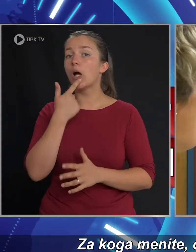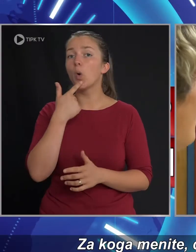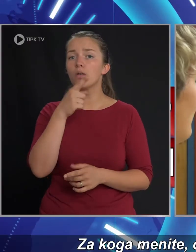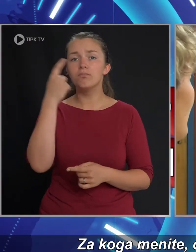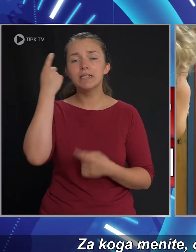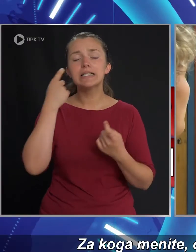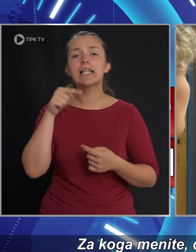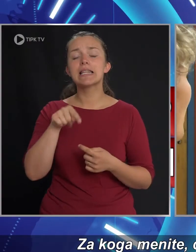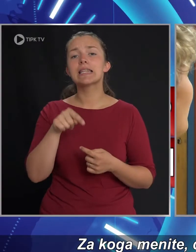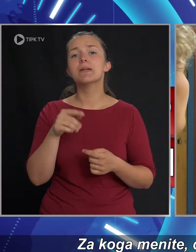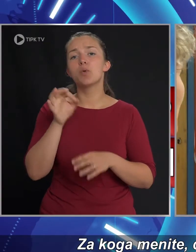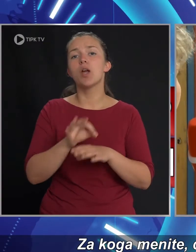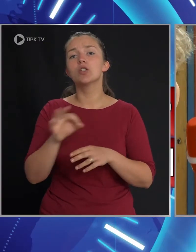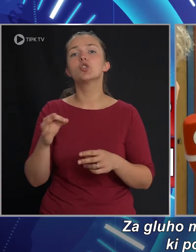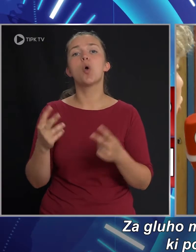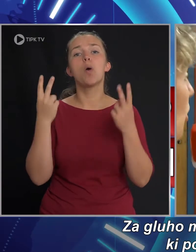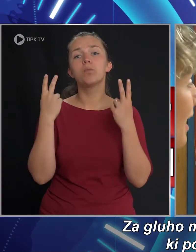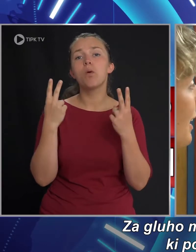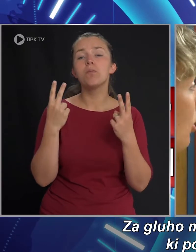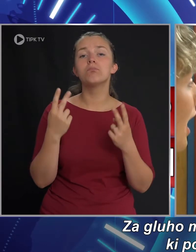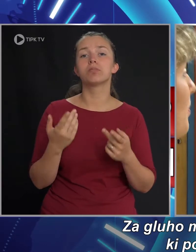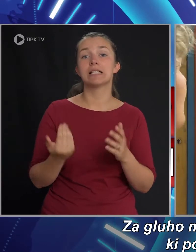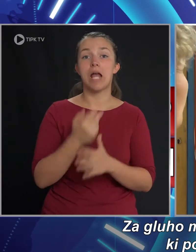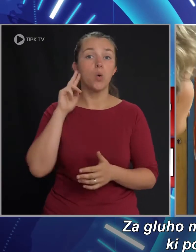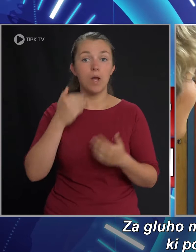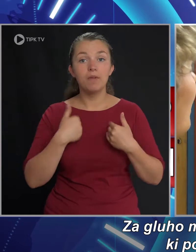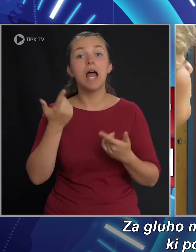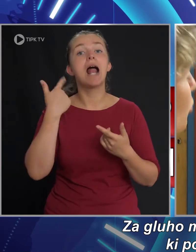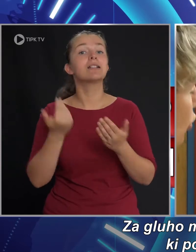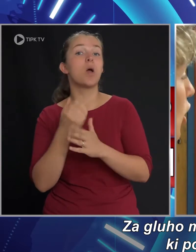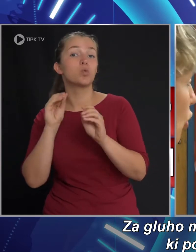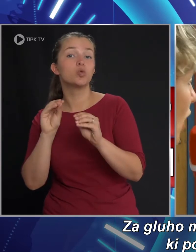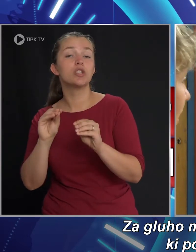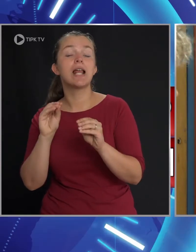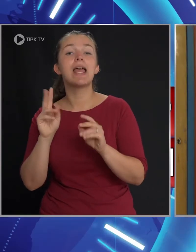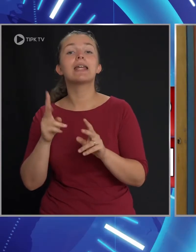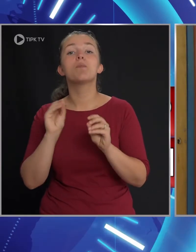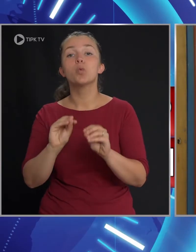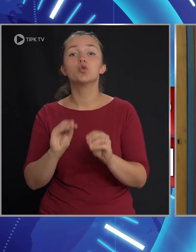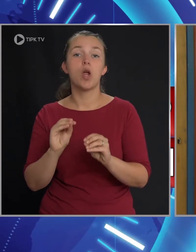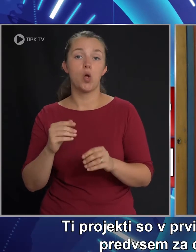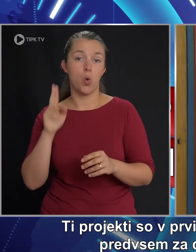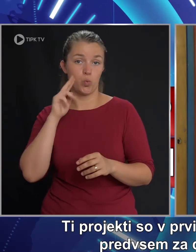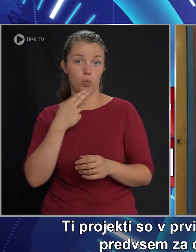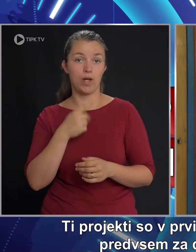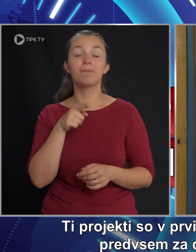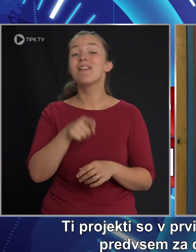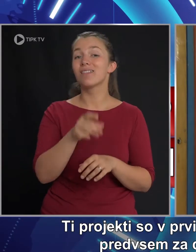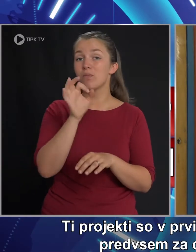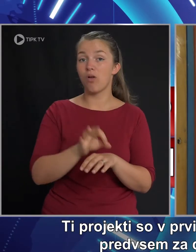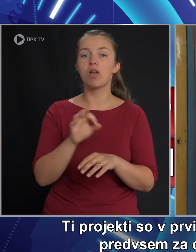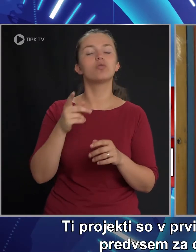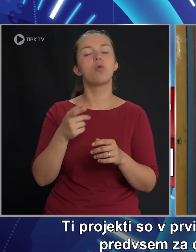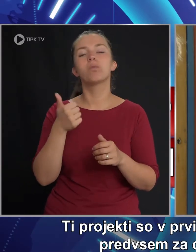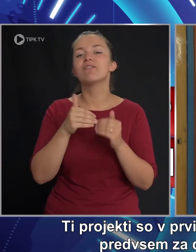Za koga menite, da so ti projekti pomembni? Za gluho mladino ali pa za učitelje, ki poučujejo gluhe? Ti projekti so v prvi